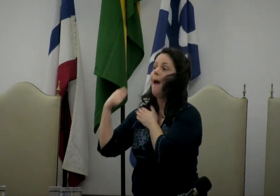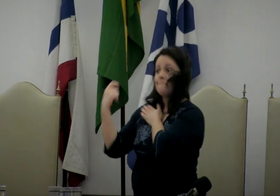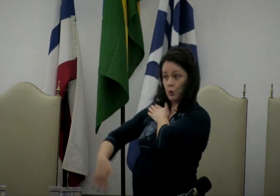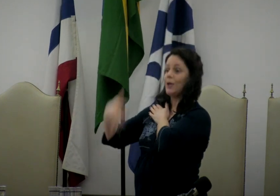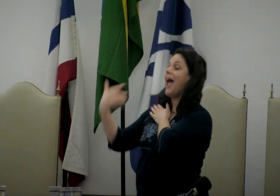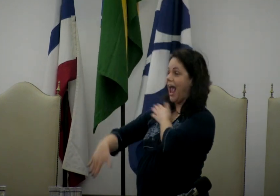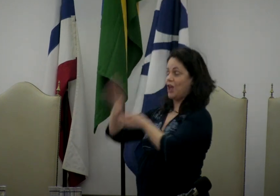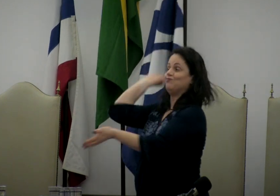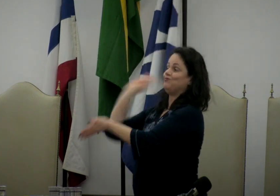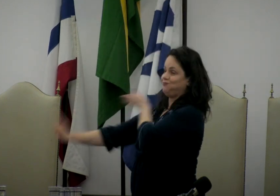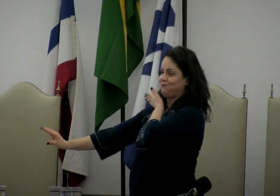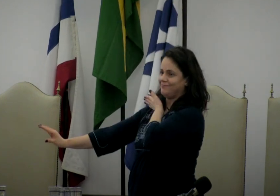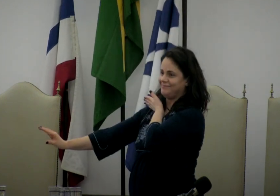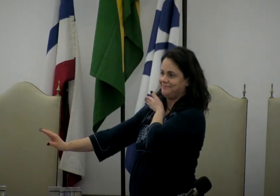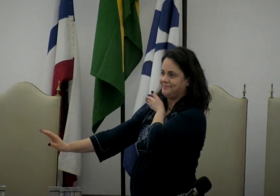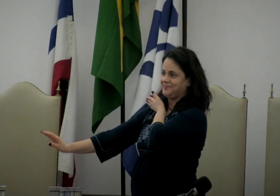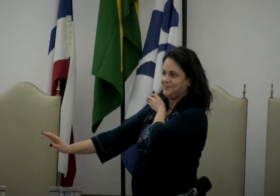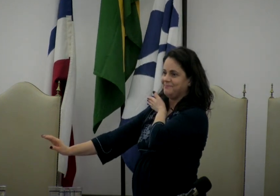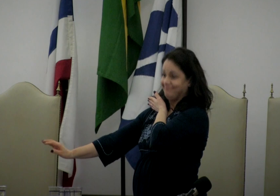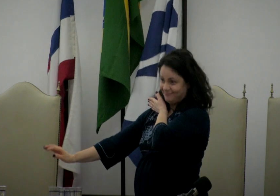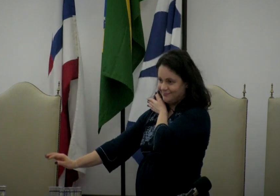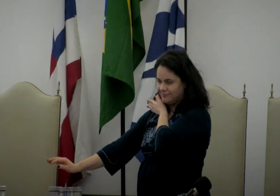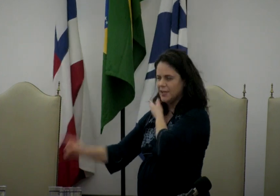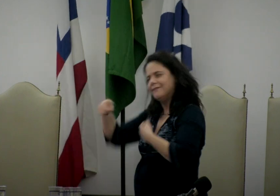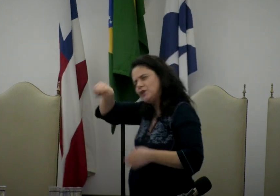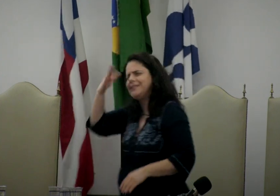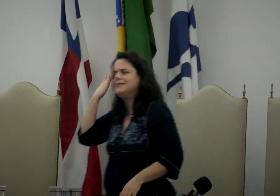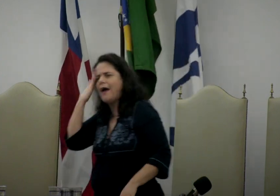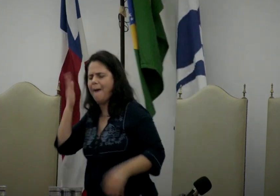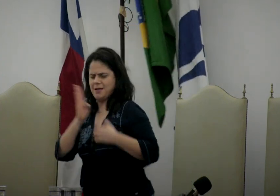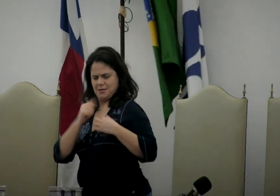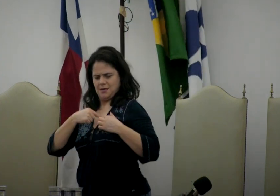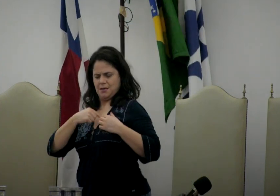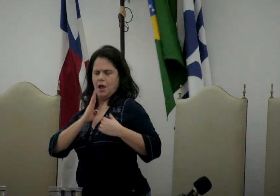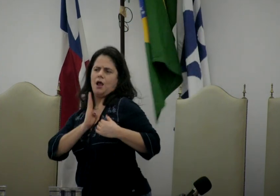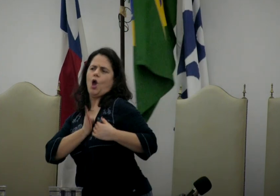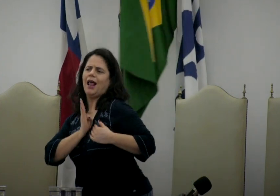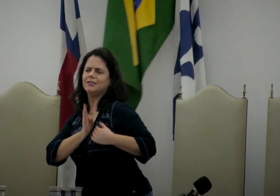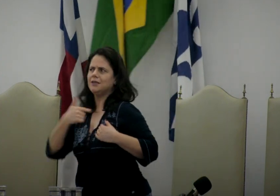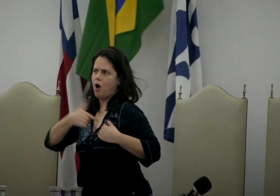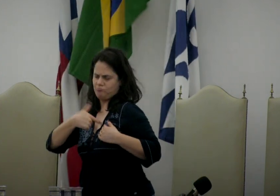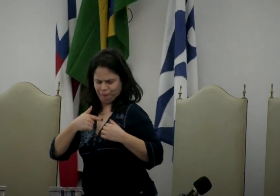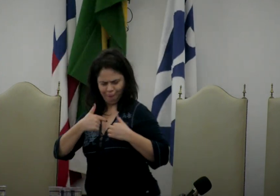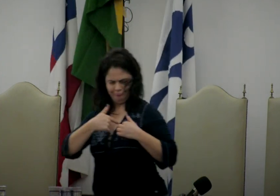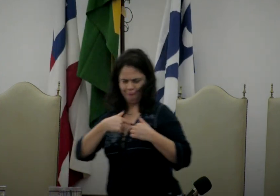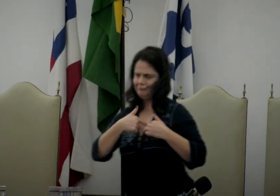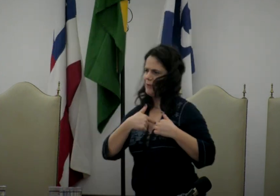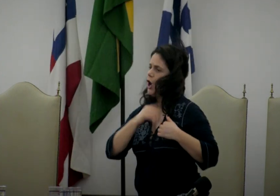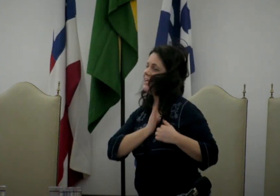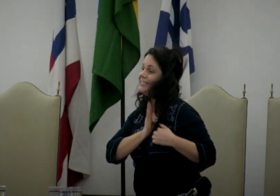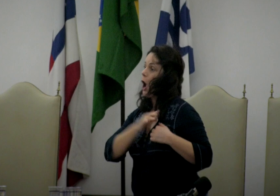governo subsidia o SUS para realizar o implante coclear. Você sabia o que é o SUS que realiza o implante coclear?